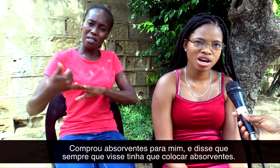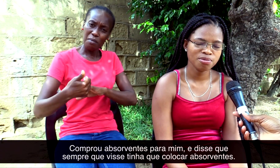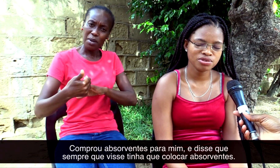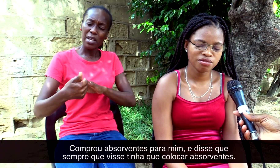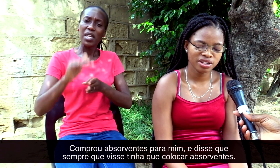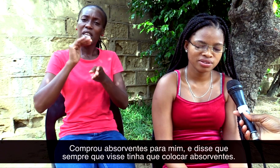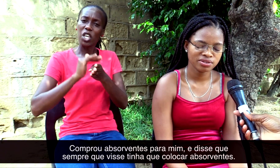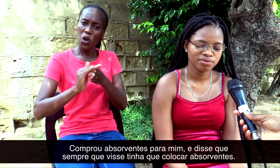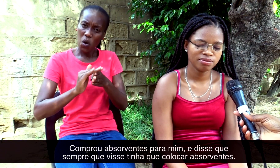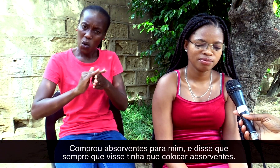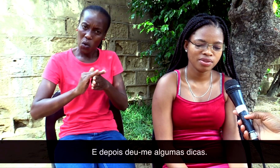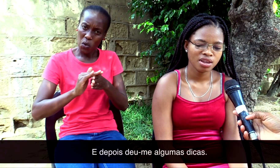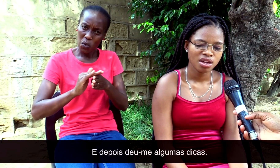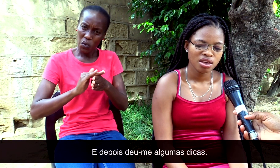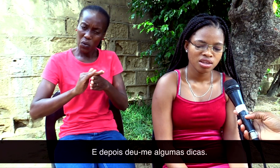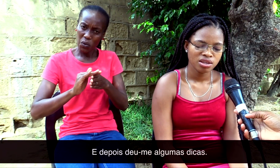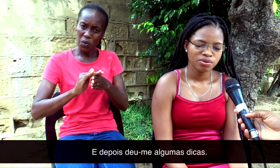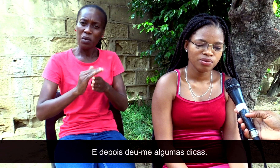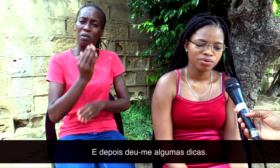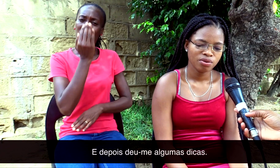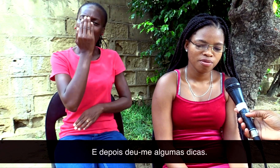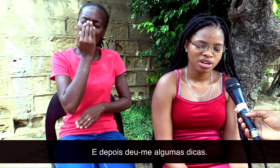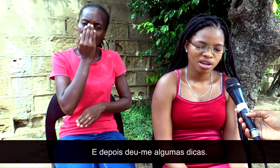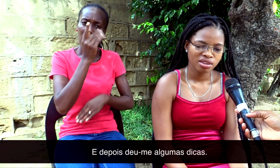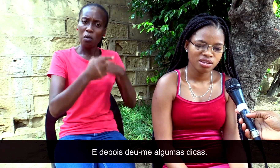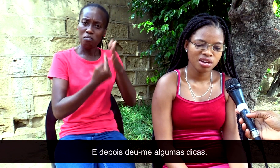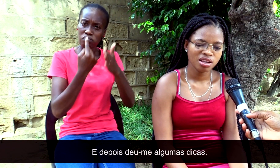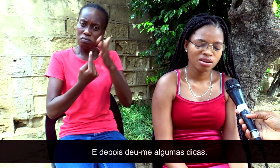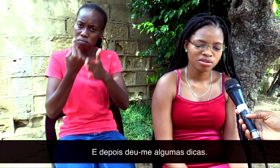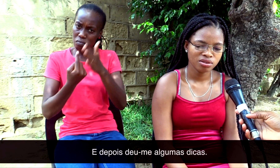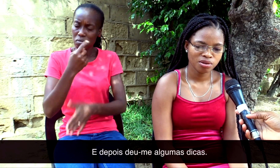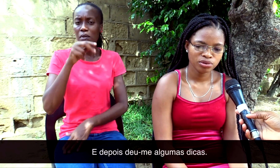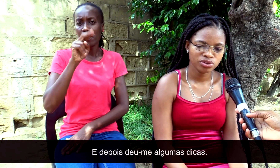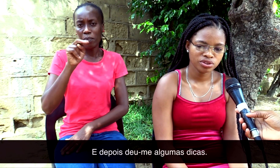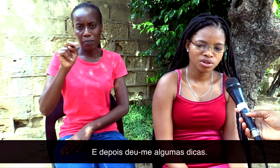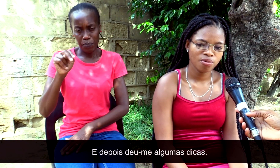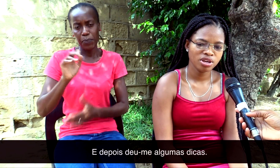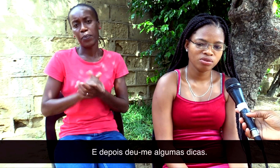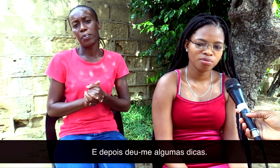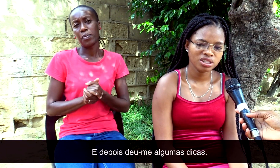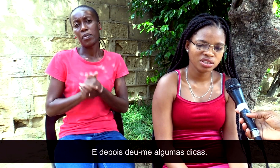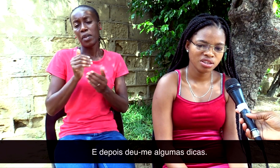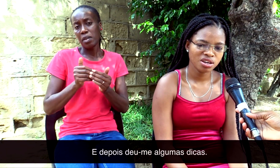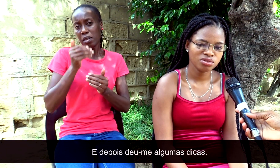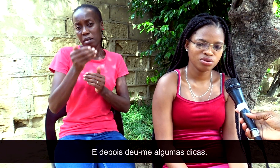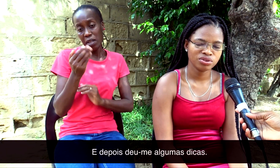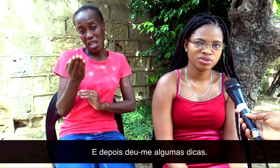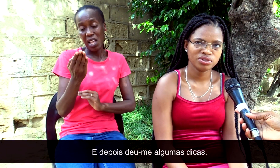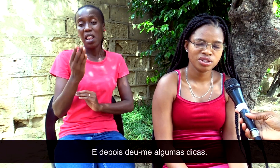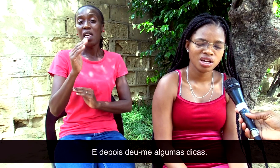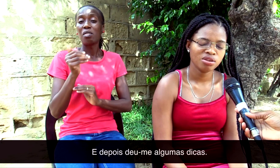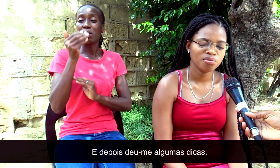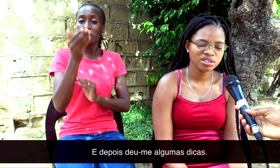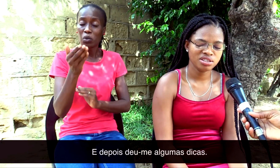que colocar absorventes. Eu, obrigada. E ela depois deu-me algumas